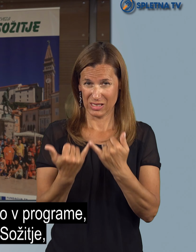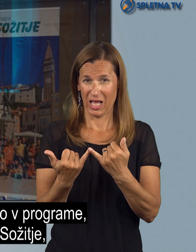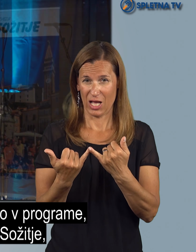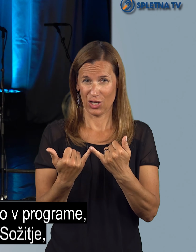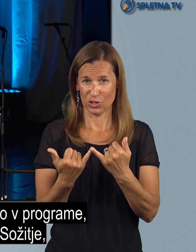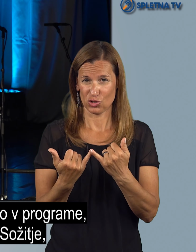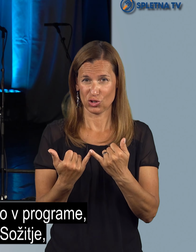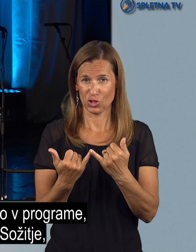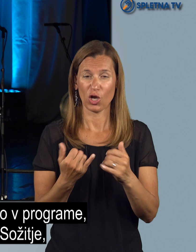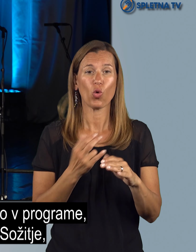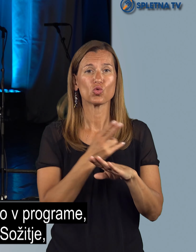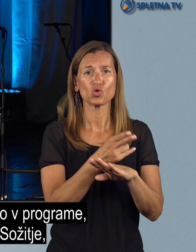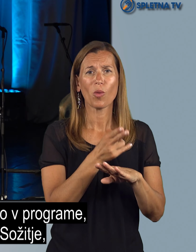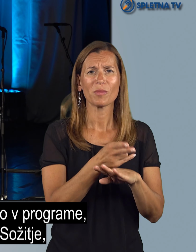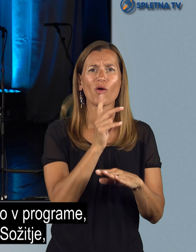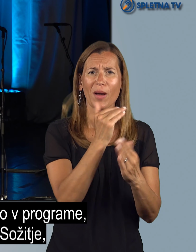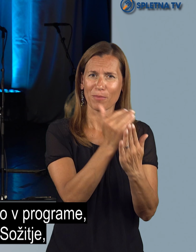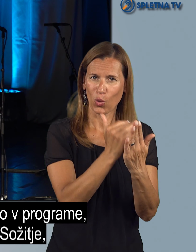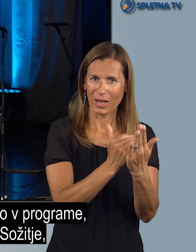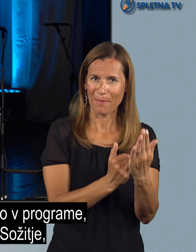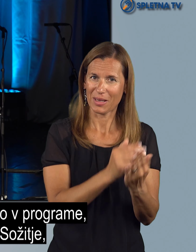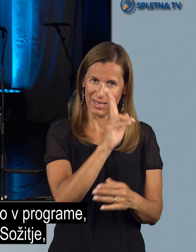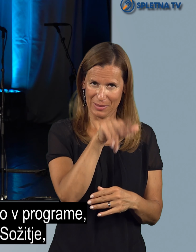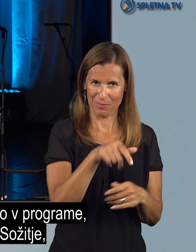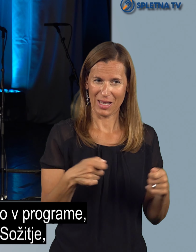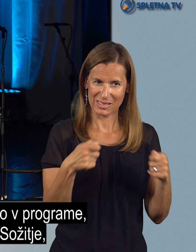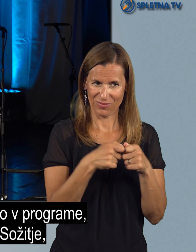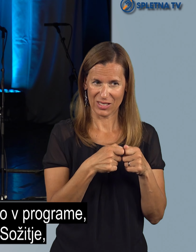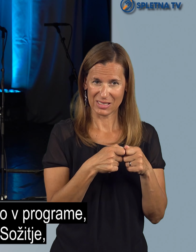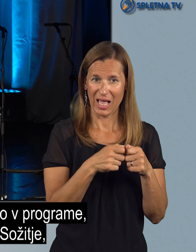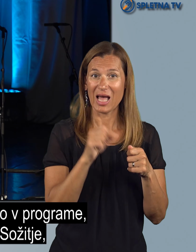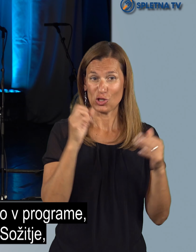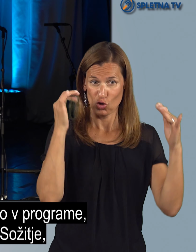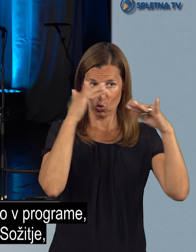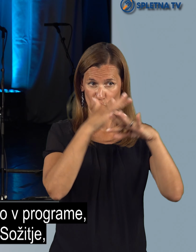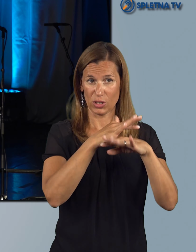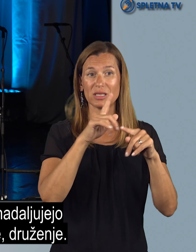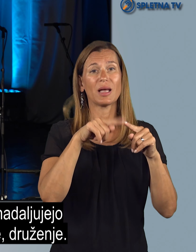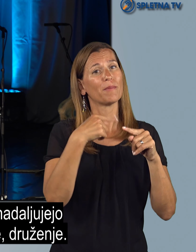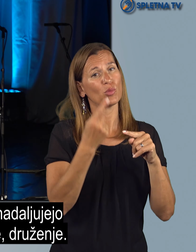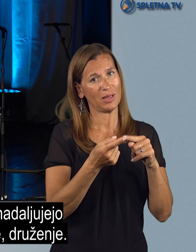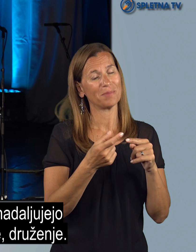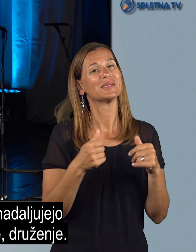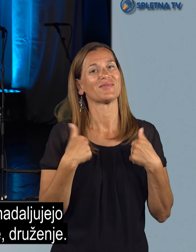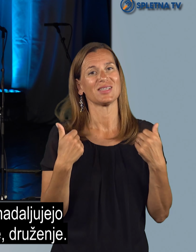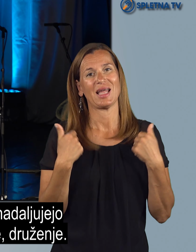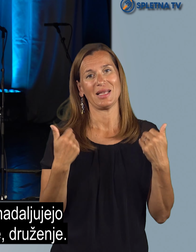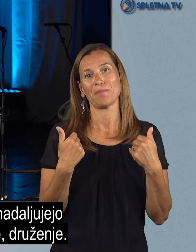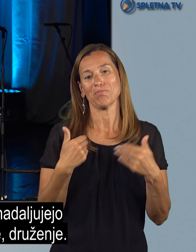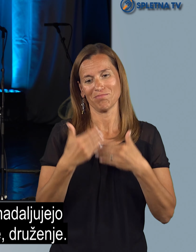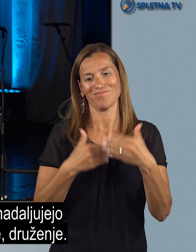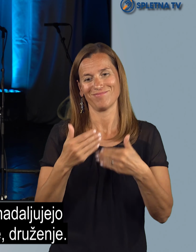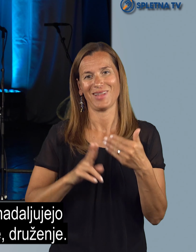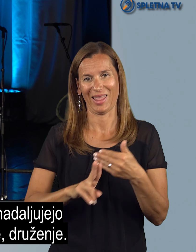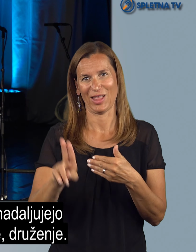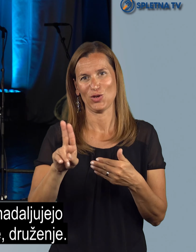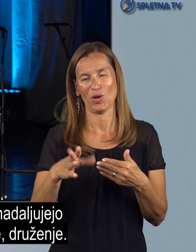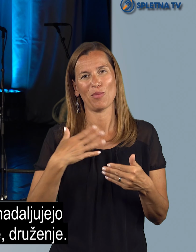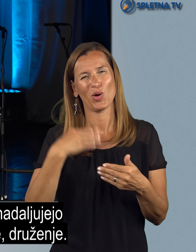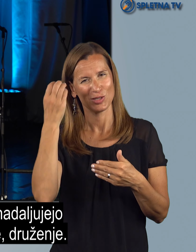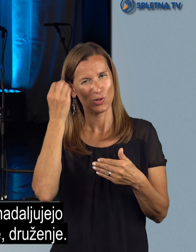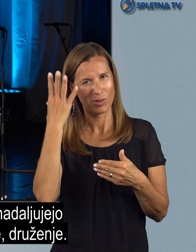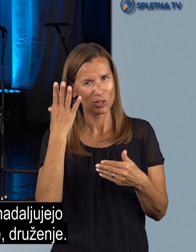enkrat starši vstopijo v programe, ki jih ima Zveza Sožitje, potem z veseljem nadaljujejo